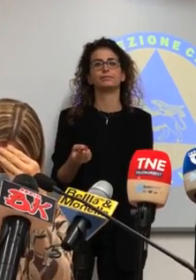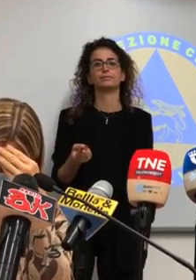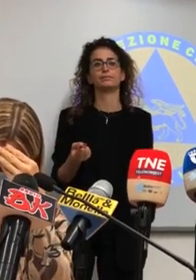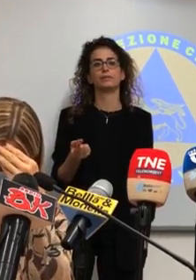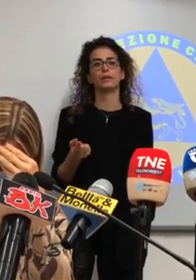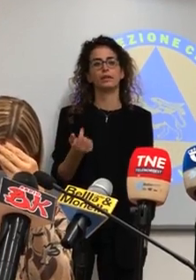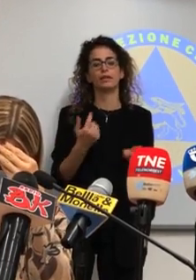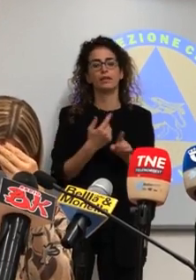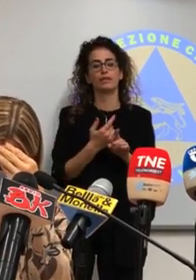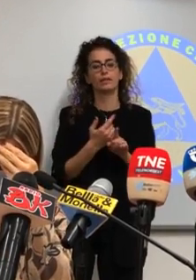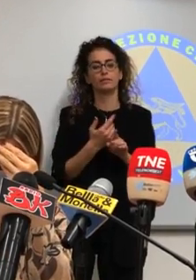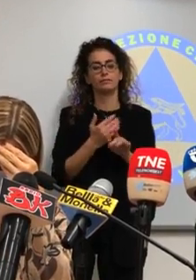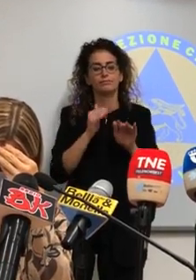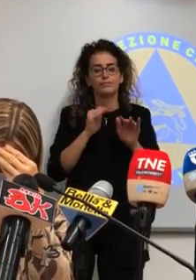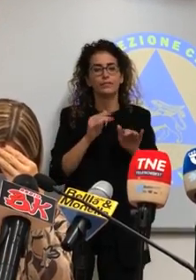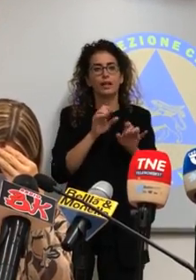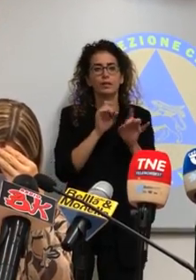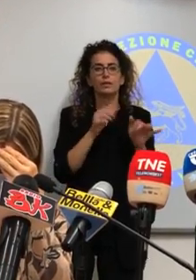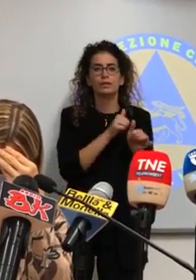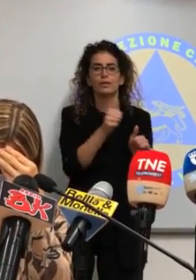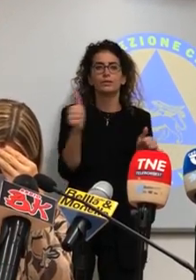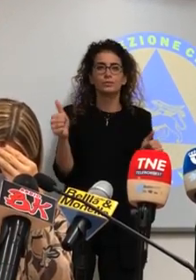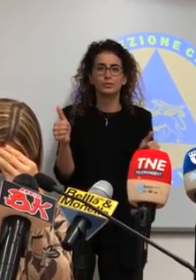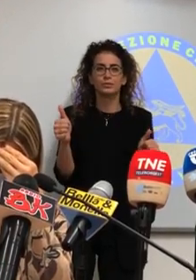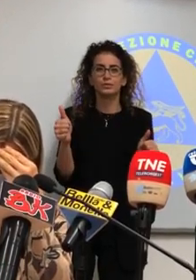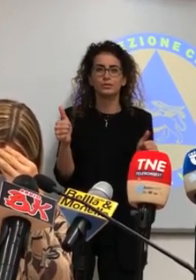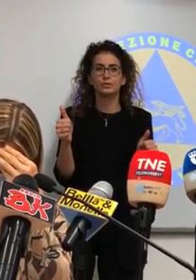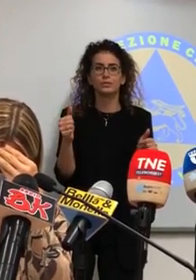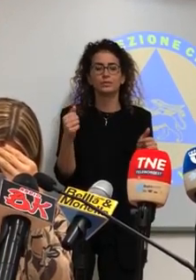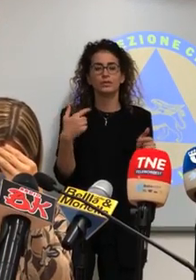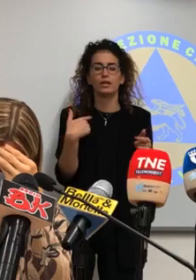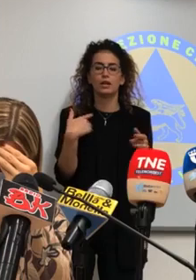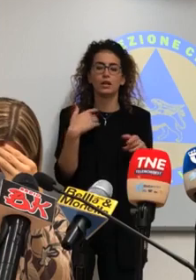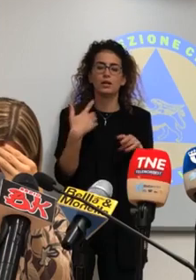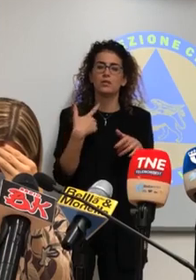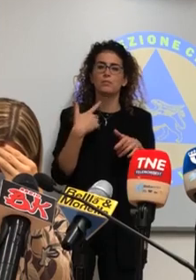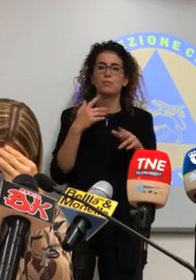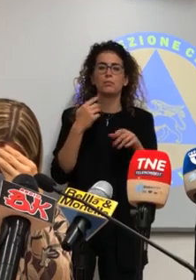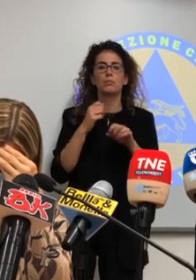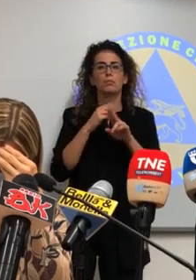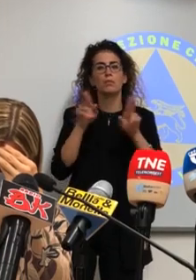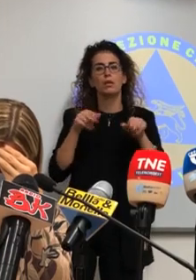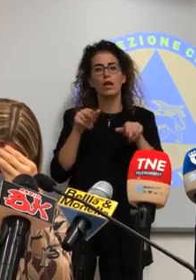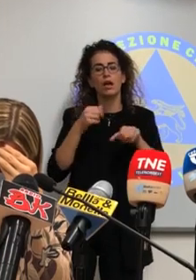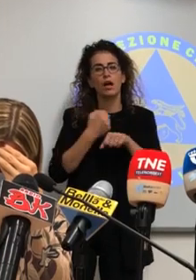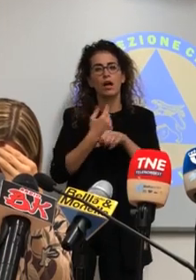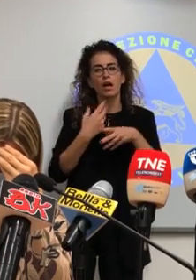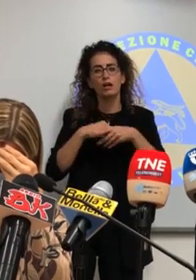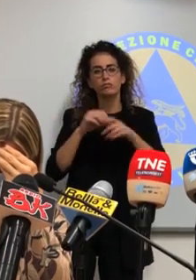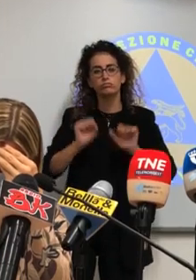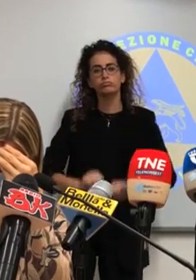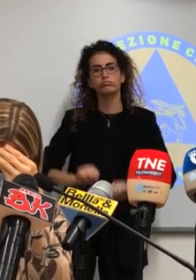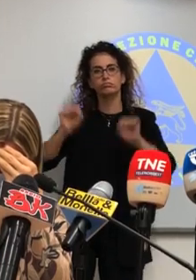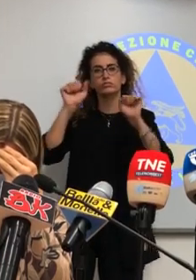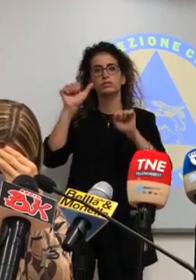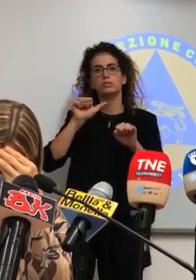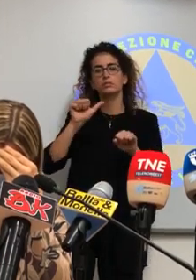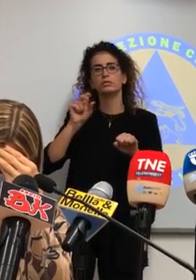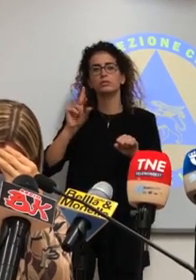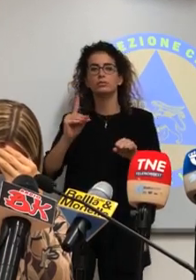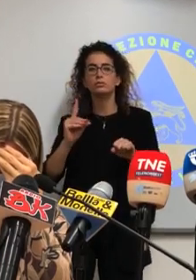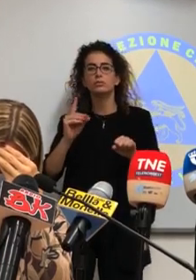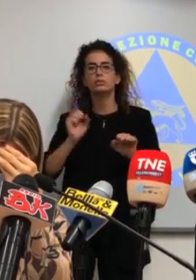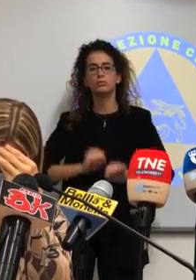libertà di ognuno, no? Dei negozianti che devono avere il diritto di alzare le sale cinesche durante i fine settimana, non tenerle